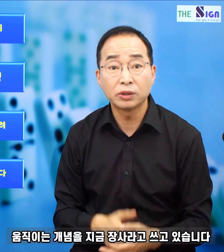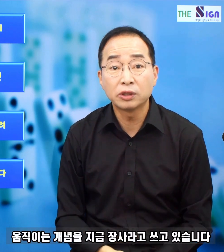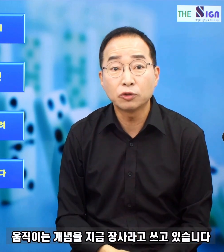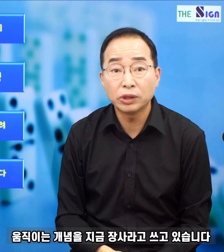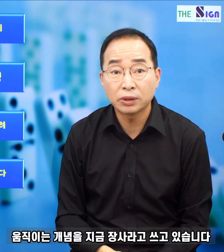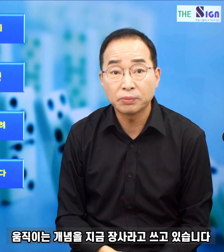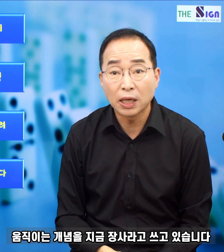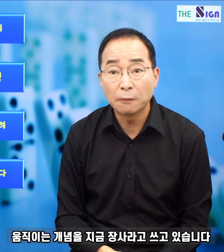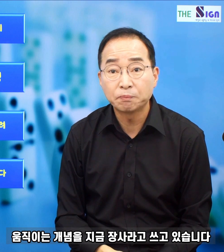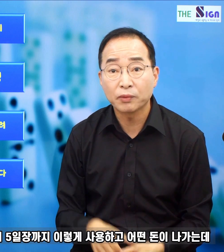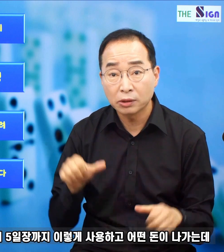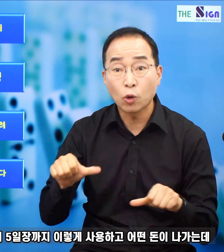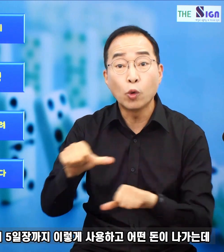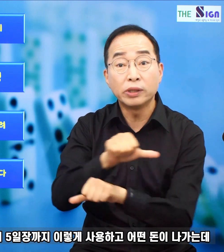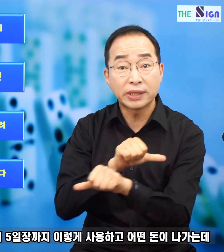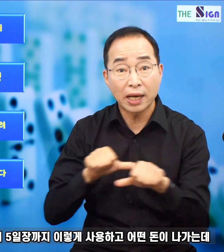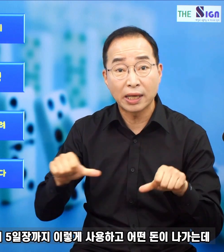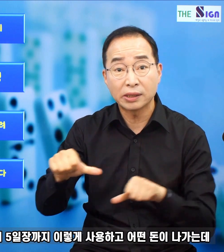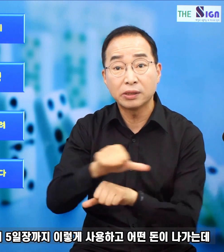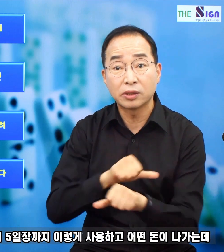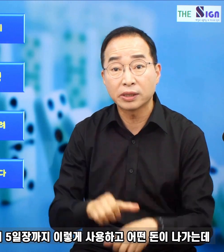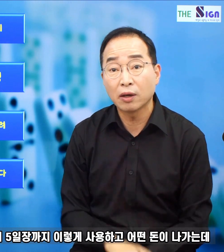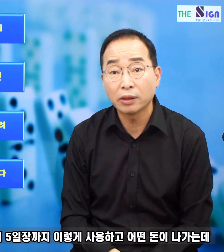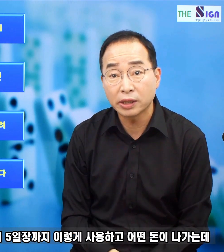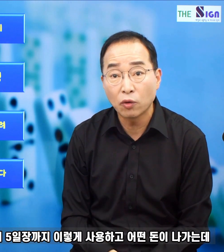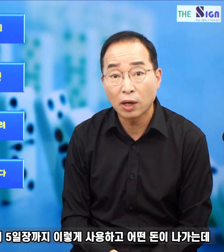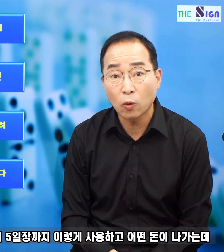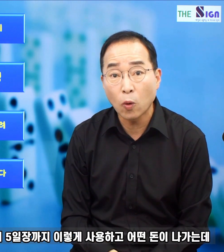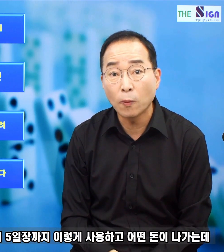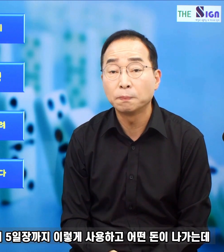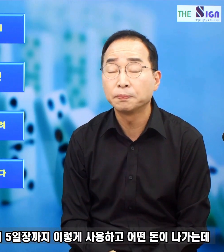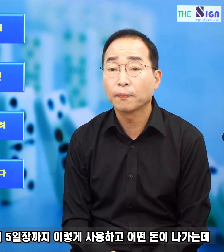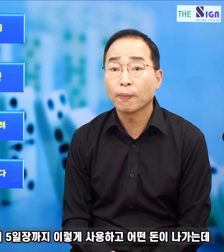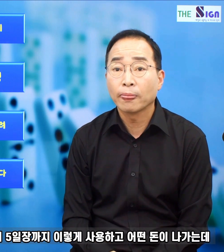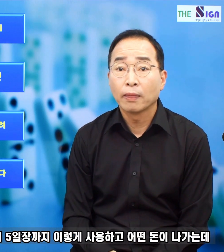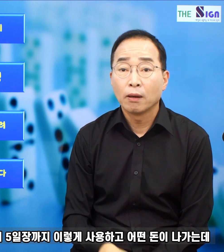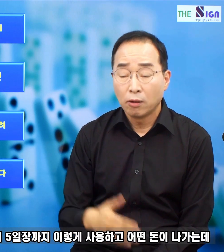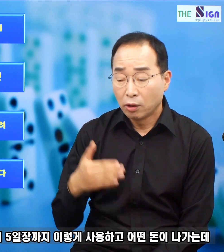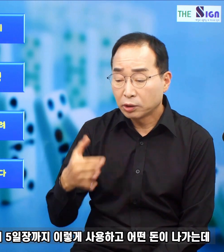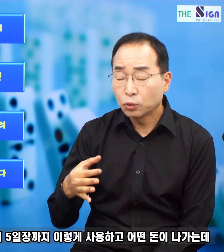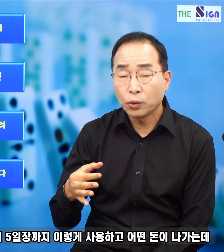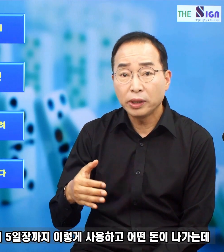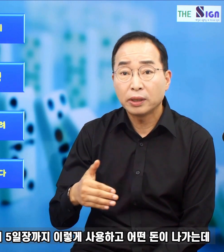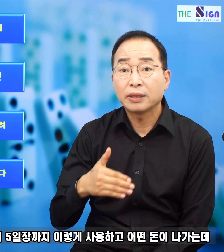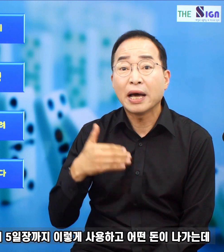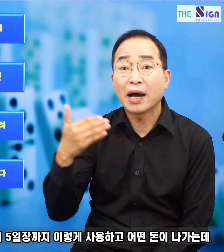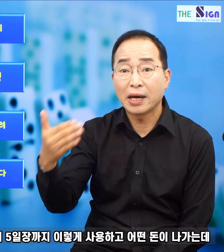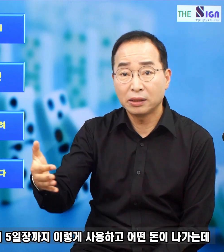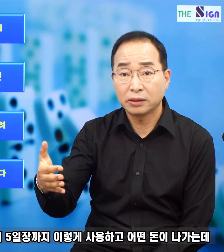쓰고 있습니다. 그래서 오일장까지 이렇게 사용하고 어떤 돈이